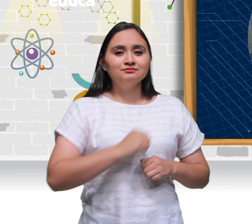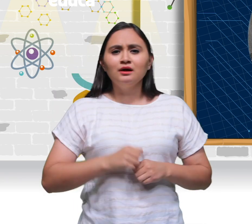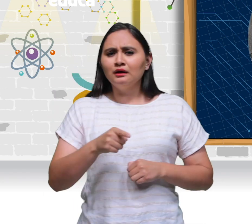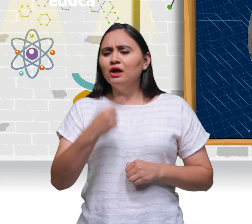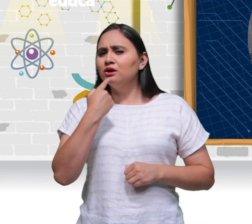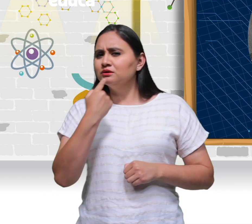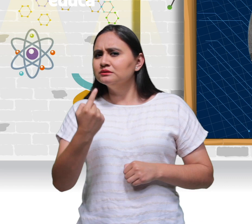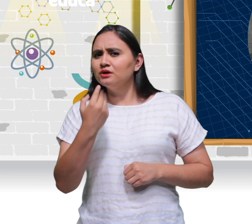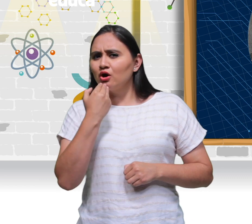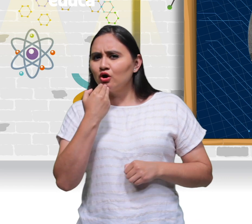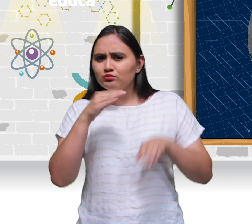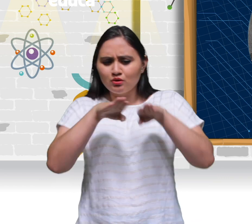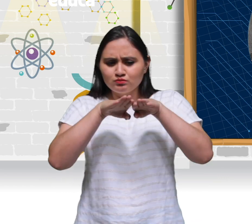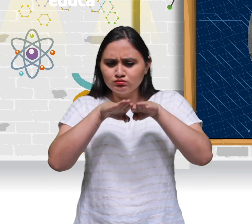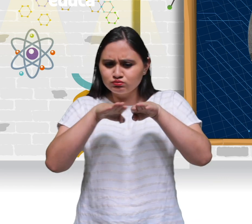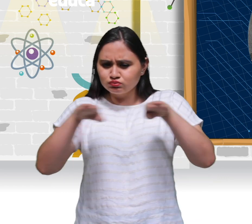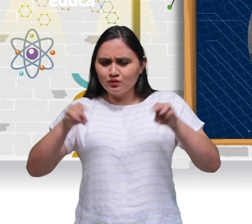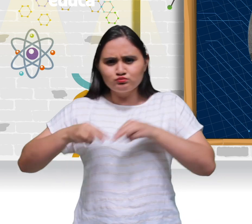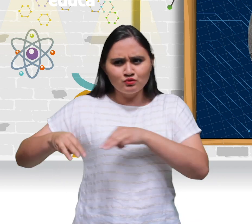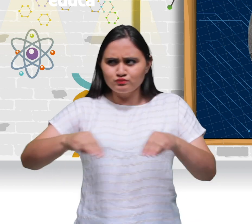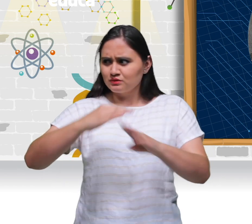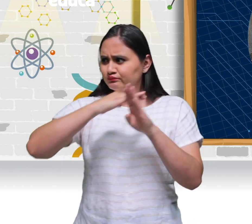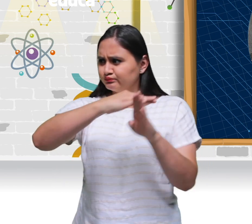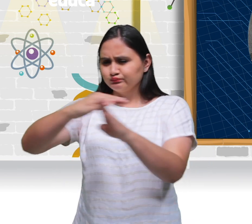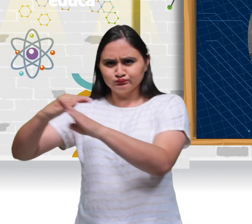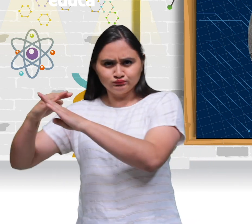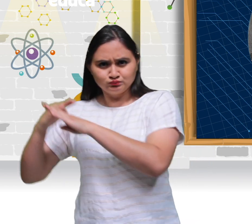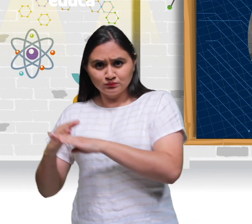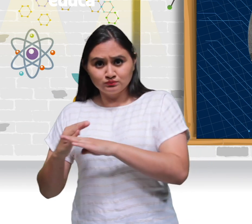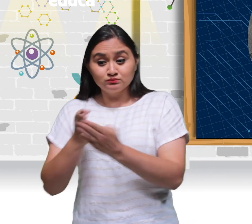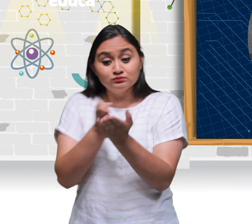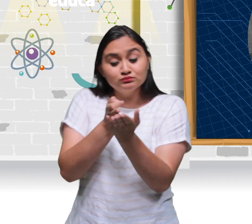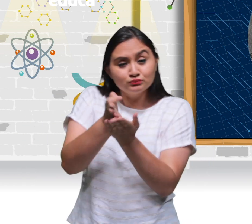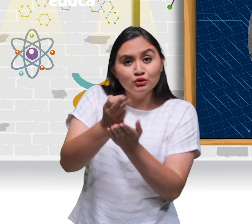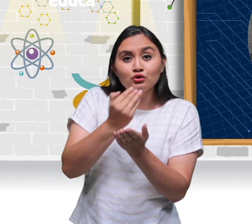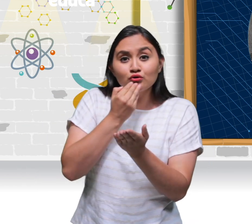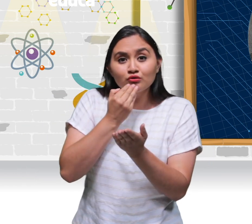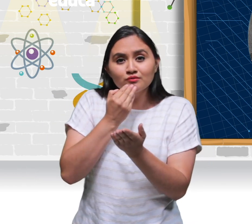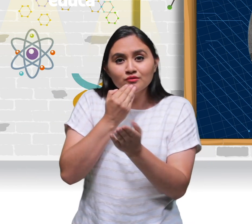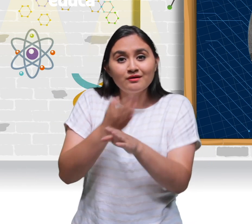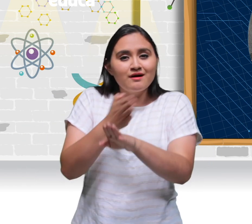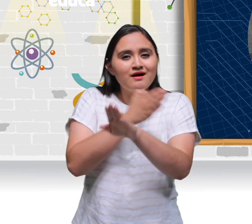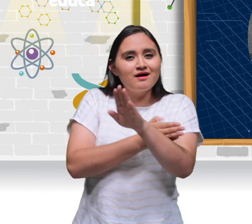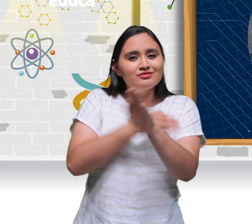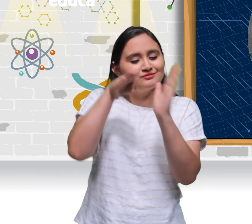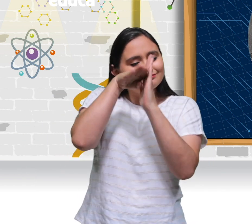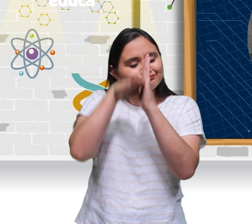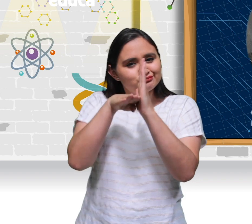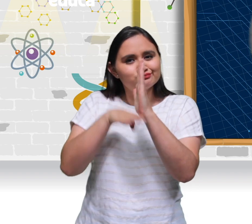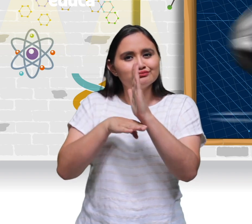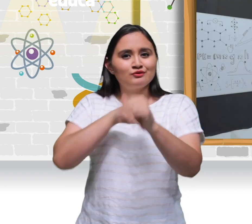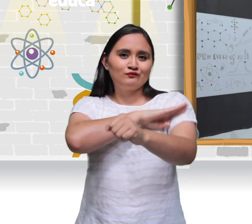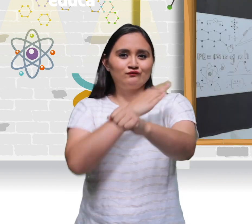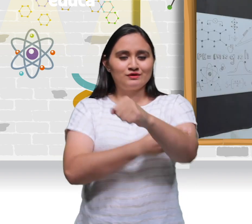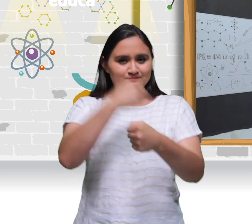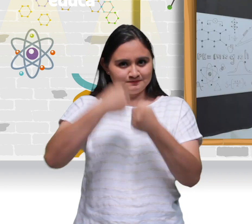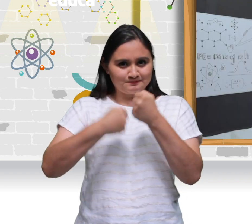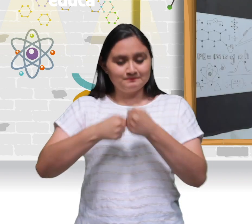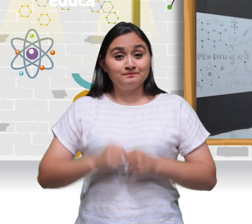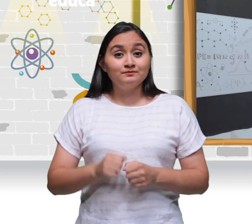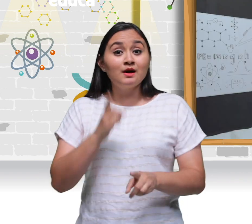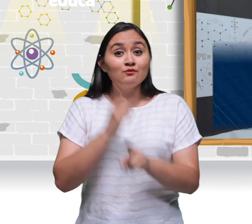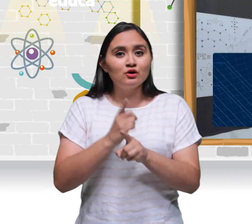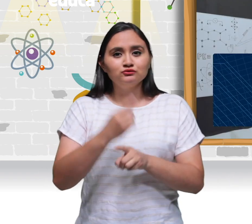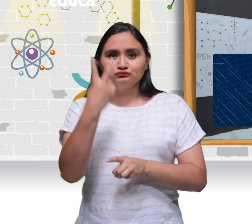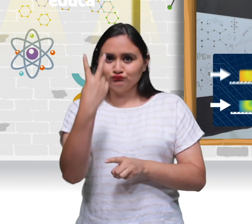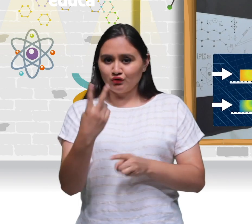de la historia, son los responsables de que ahora entendamos que para prolongar el desplazamiento de un cuerpo hay que reducir sus fuerzas de rozamiento. Es por eso que